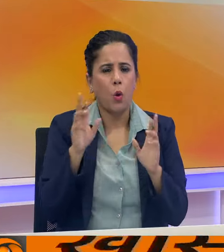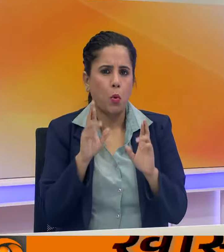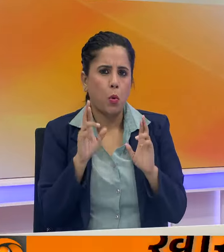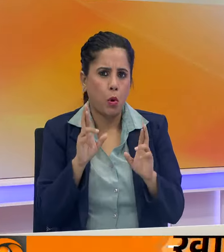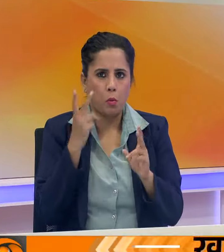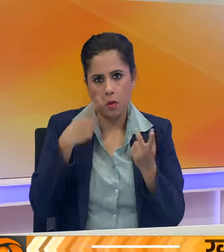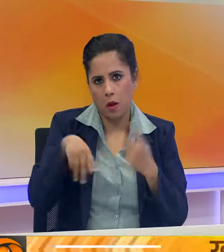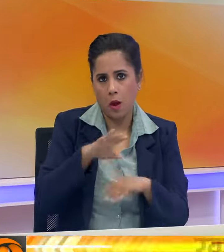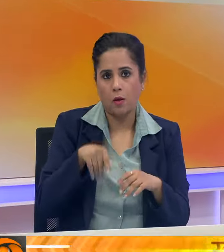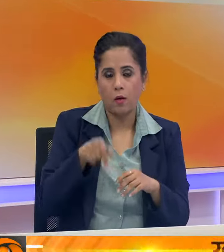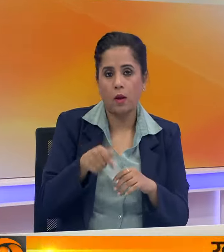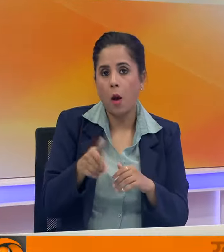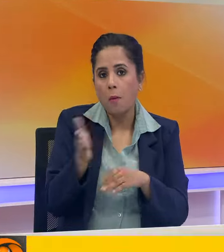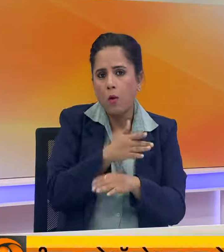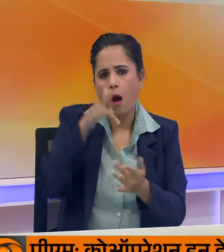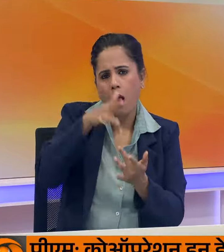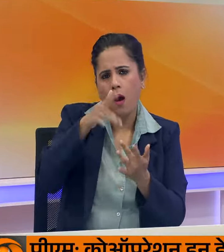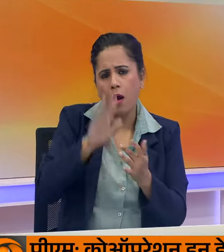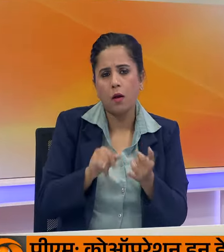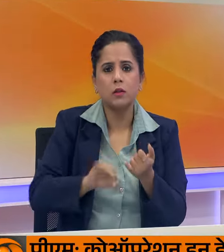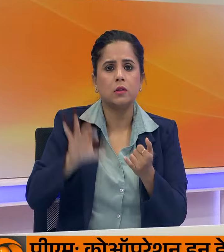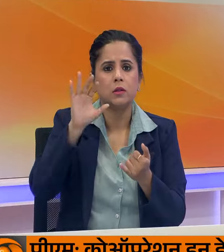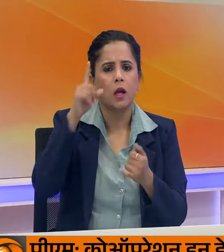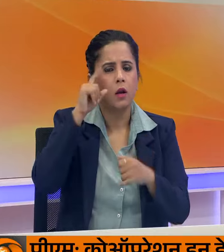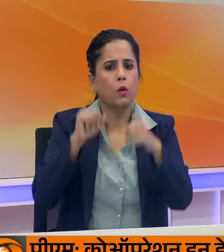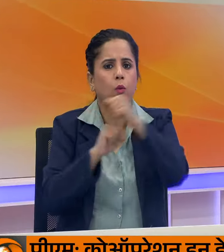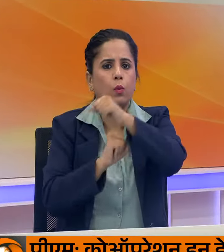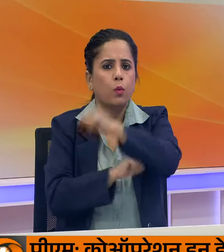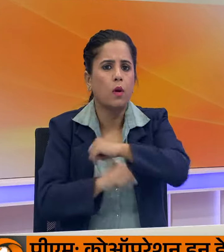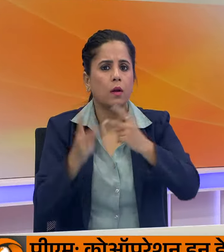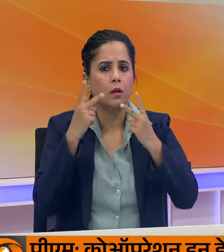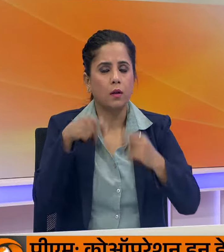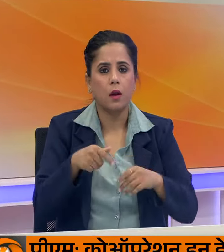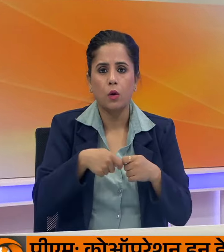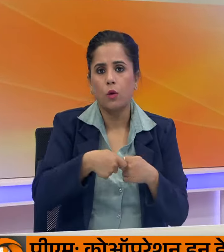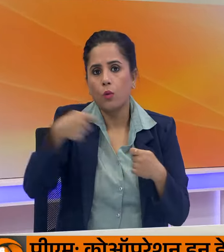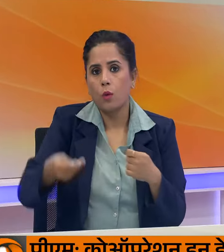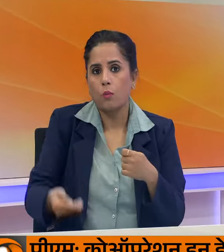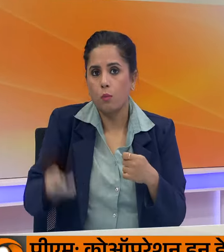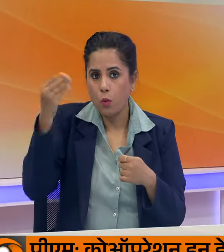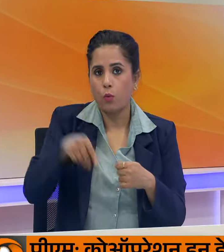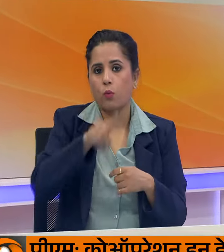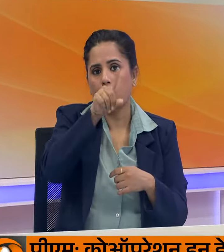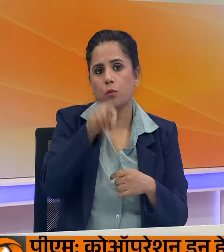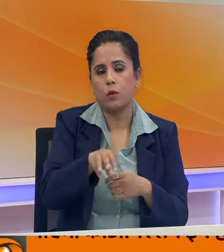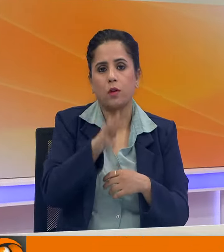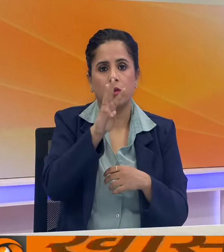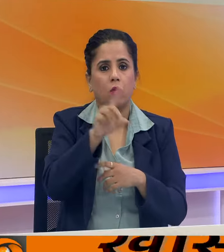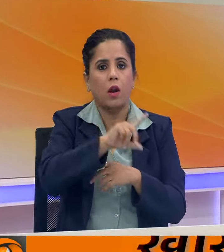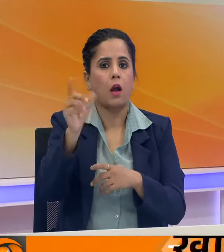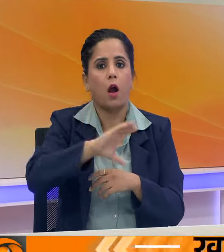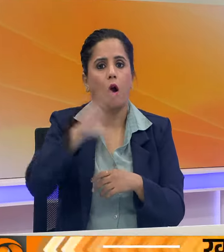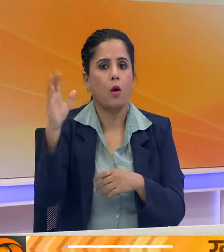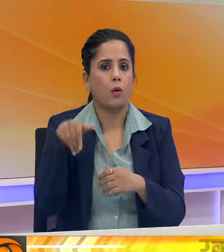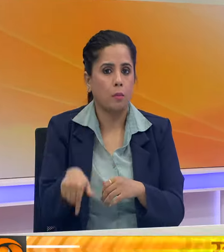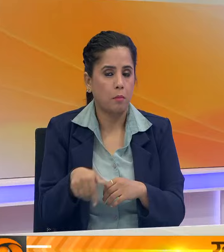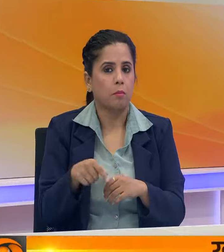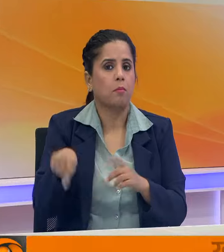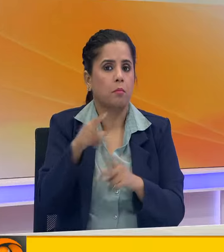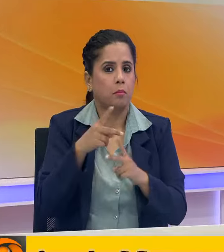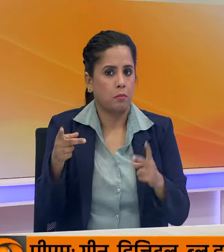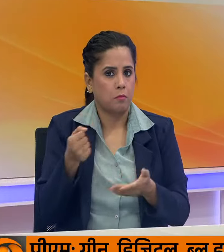हैं अंतरिम बजट में राज्यों को बुनियादी ढांचे में विस्तार के लिए 1.3 लाख करोड़